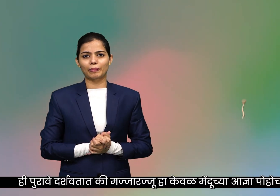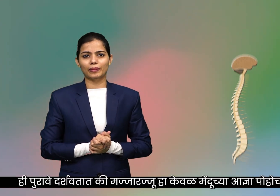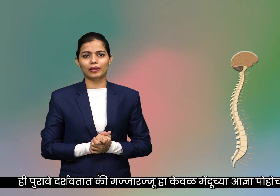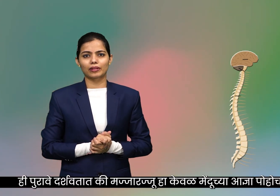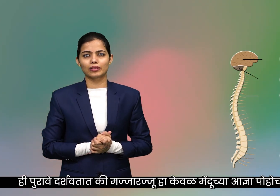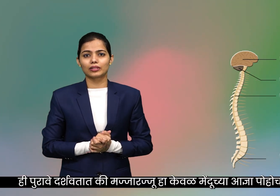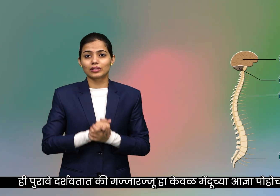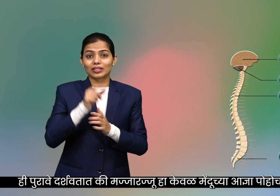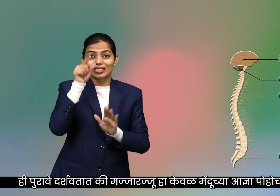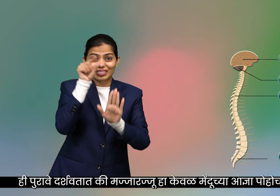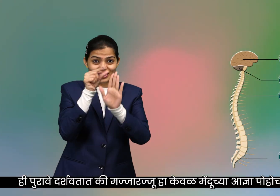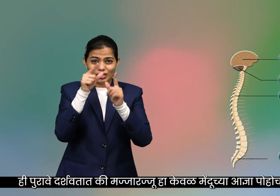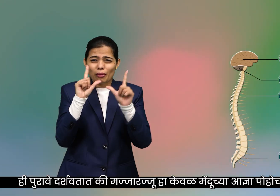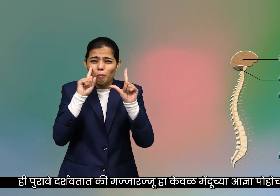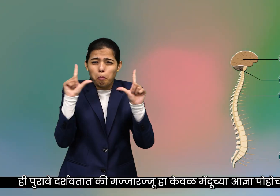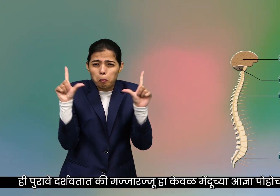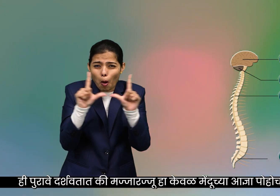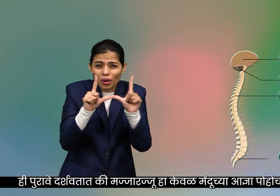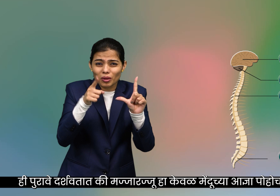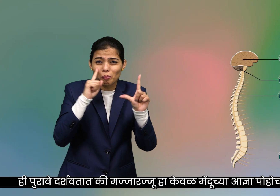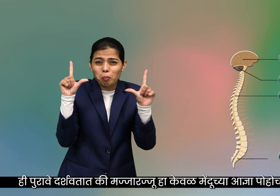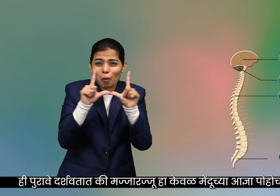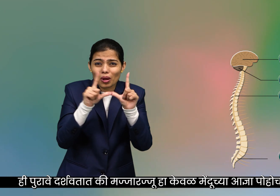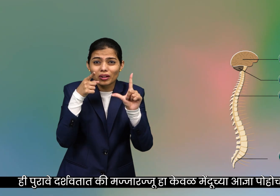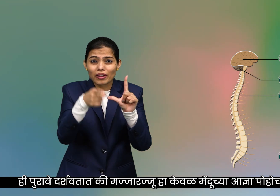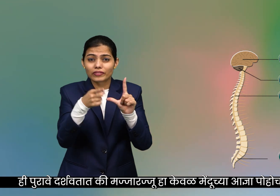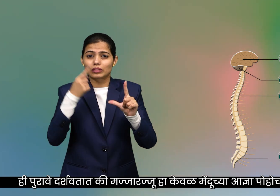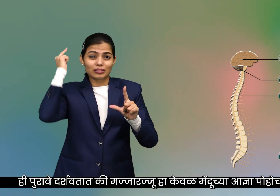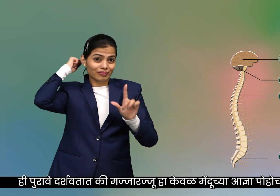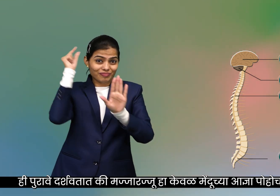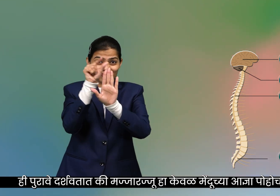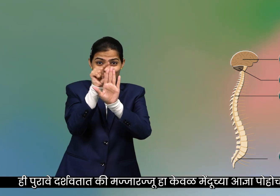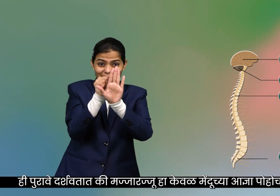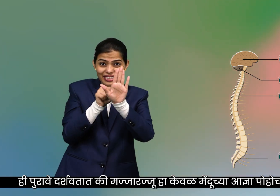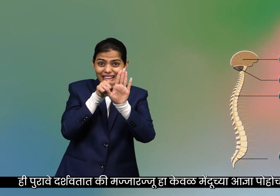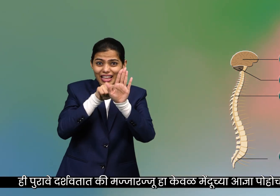हे पुरावे दर्शवतात की मज्जारज्जू हा केवळ मेंदूच्या आज्ञा पोहोचवण्यासाठी नसून